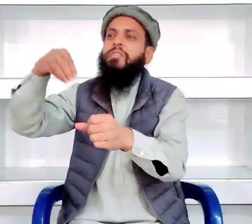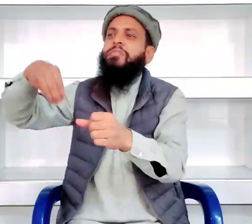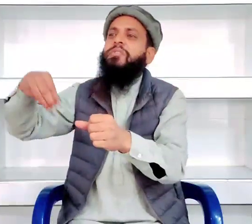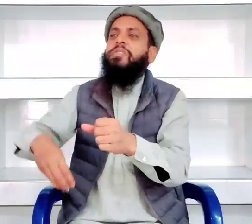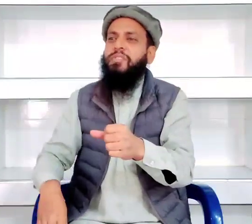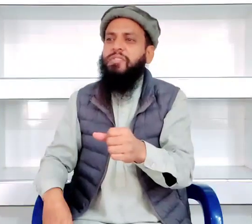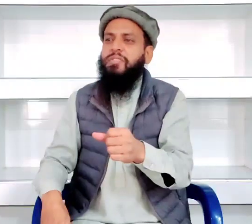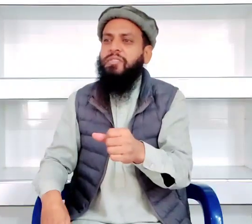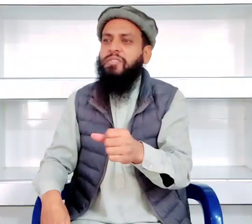پہلا انہیں پیسے دیو